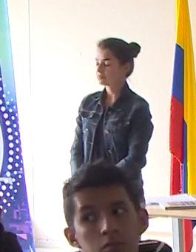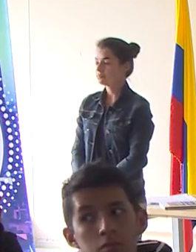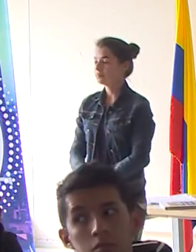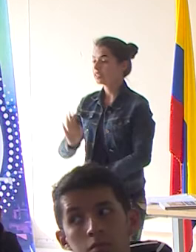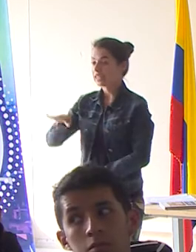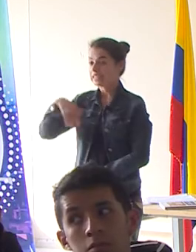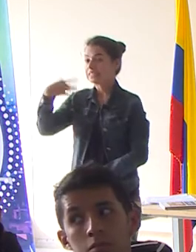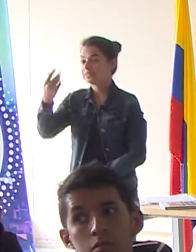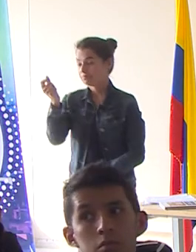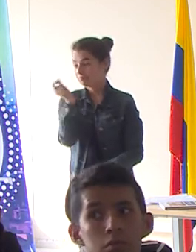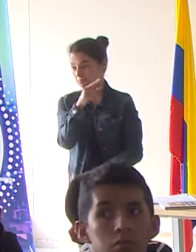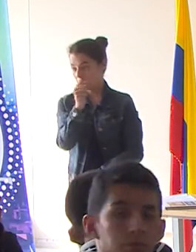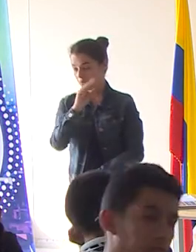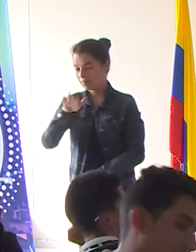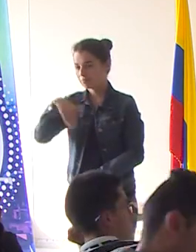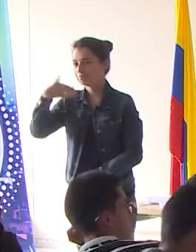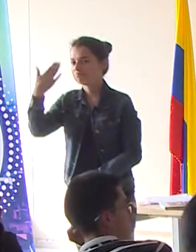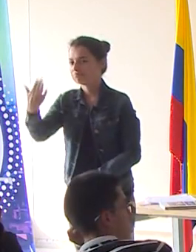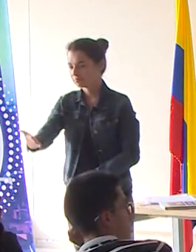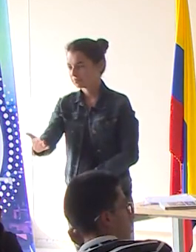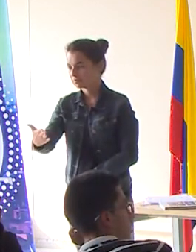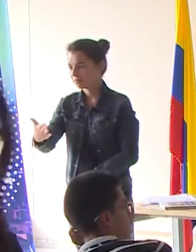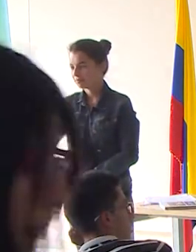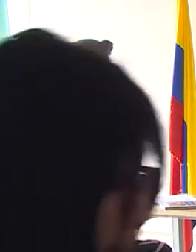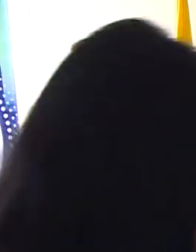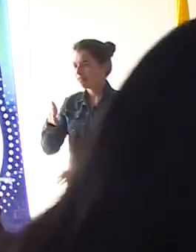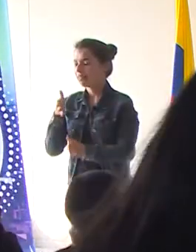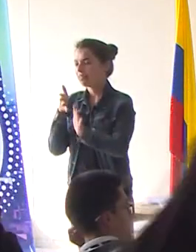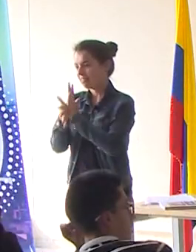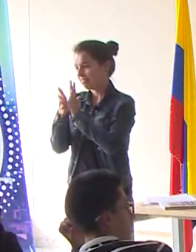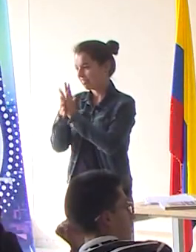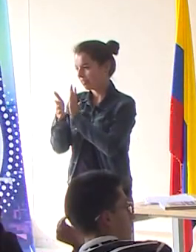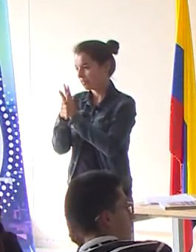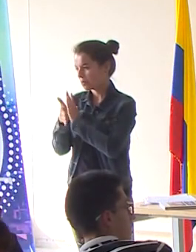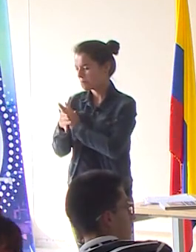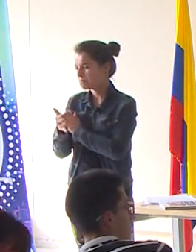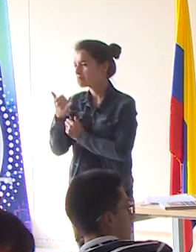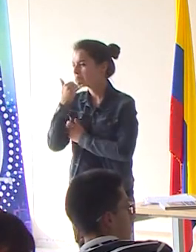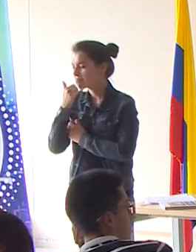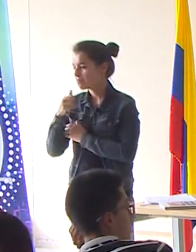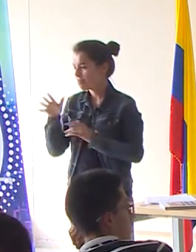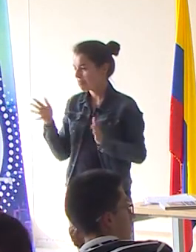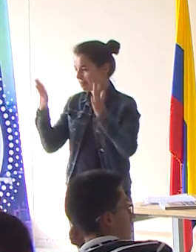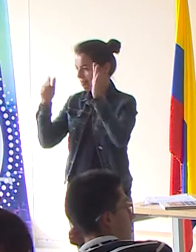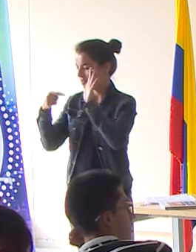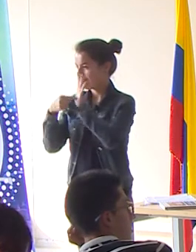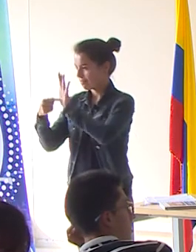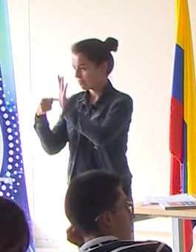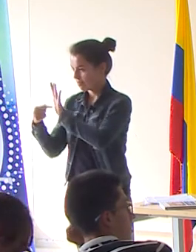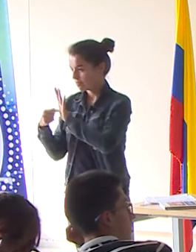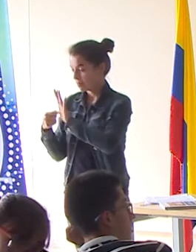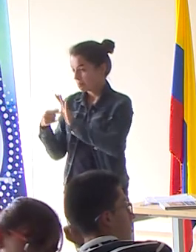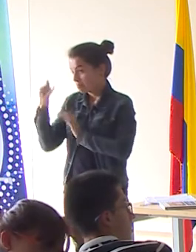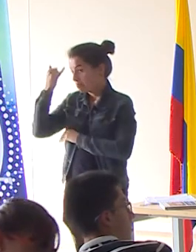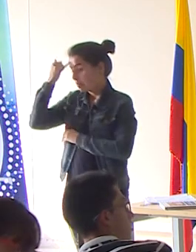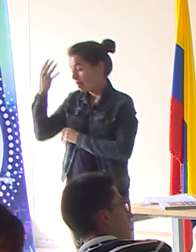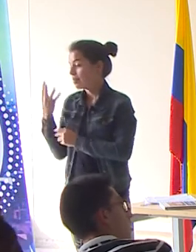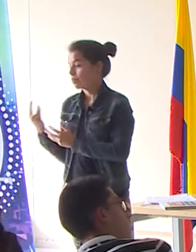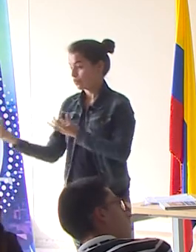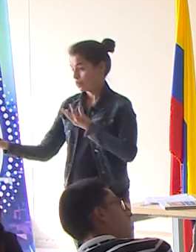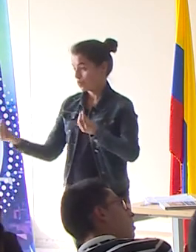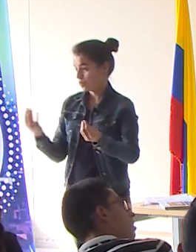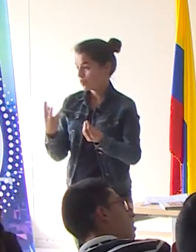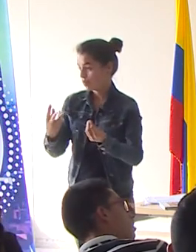frente a cómo vamos a abordar cómo nos vamos a mover en esta feria porque la idea es que cada se arme en grupos y por grupos